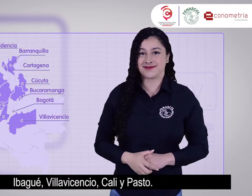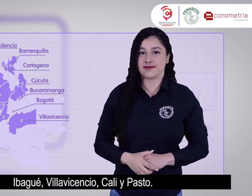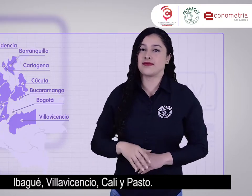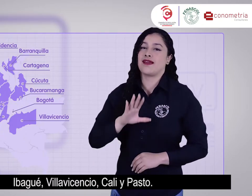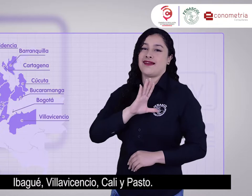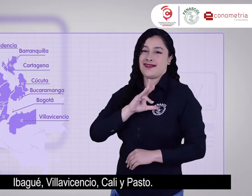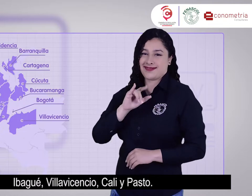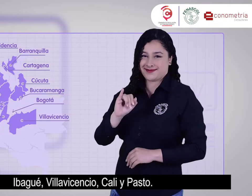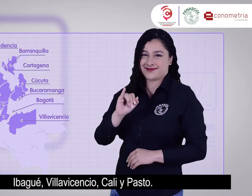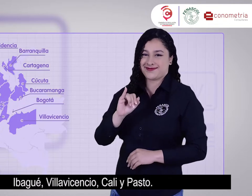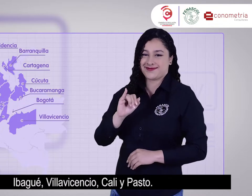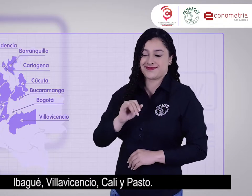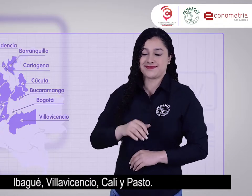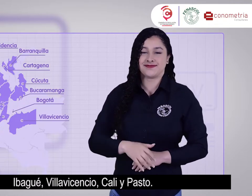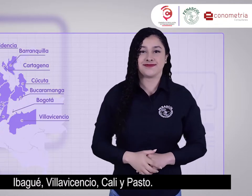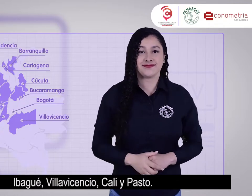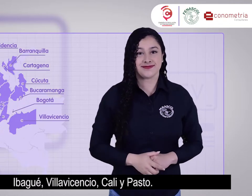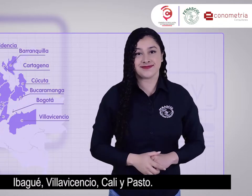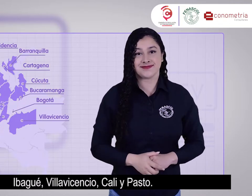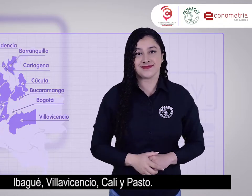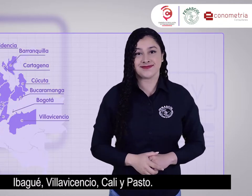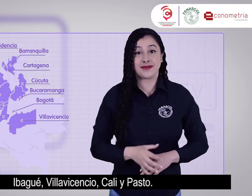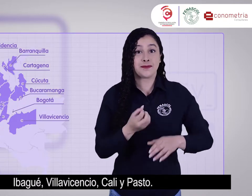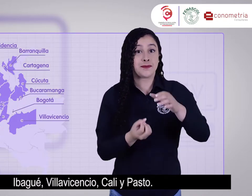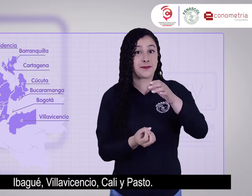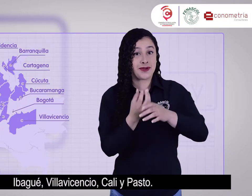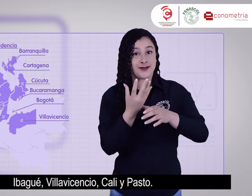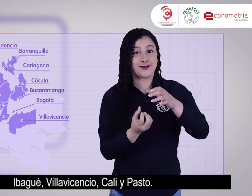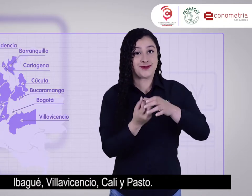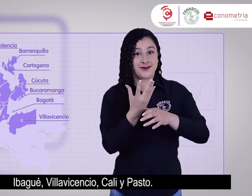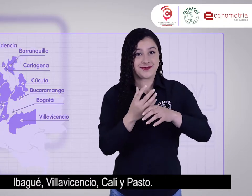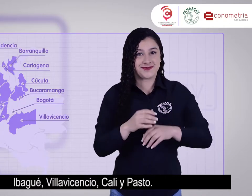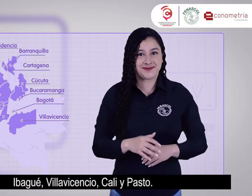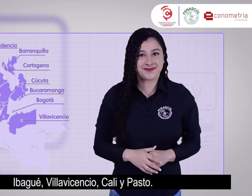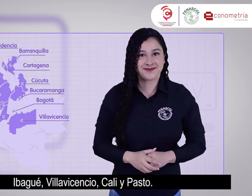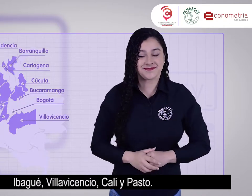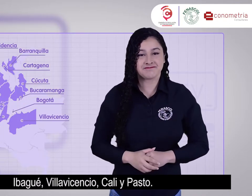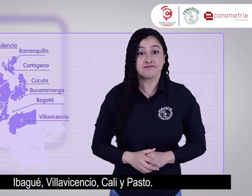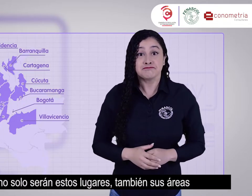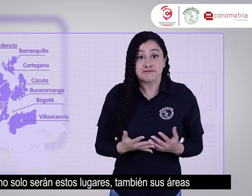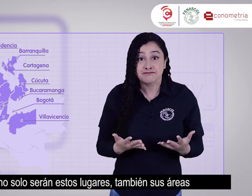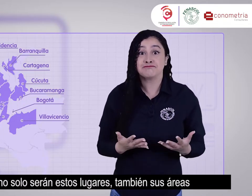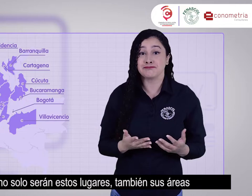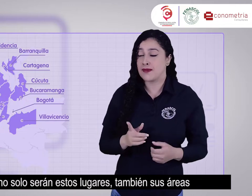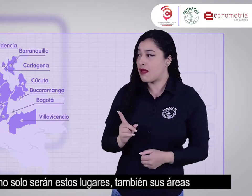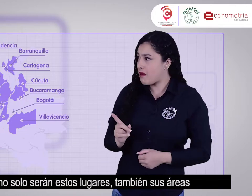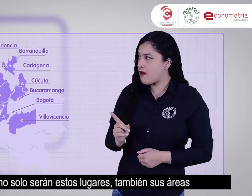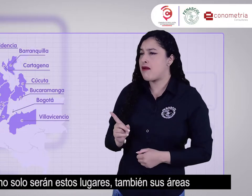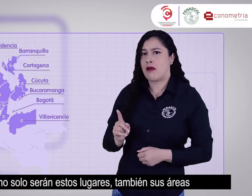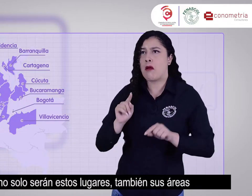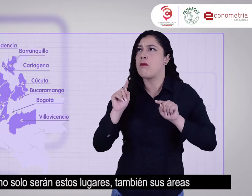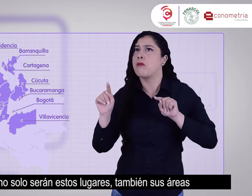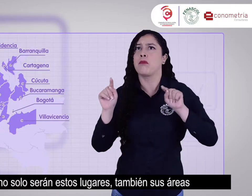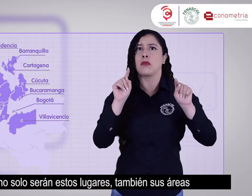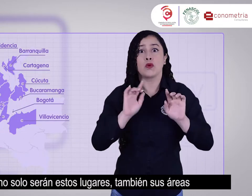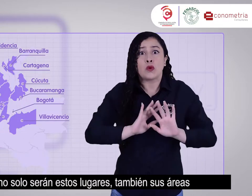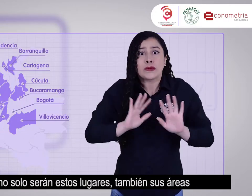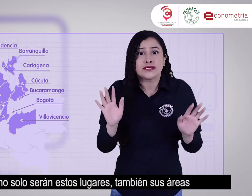Cali y Pasto Pero no solo serán estos lugares,